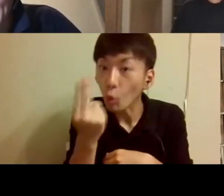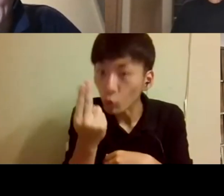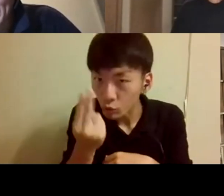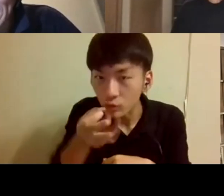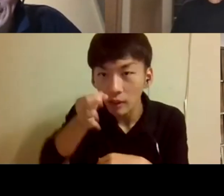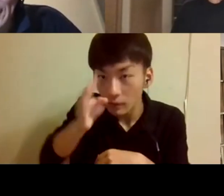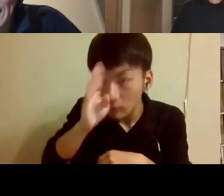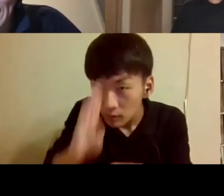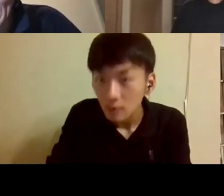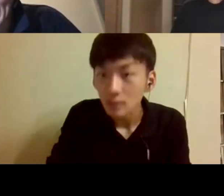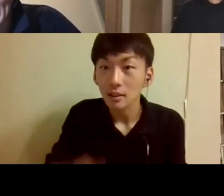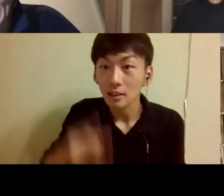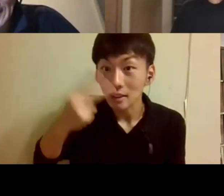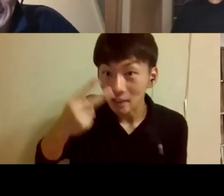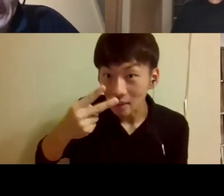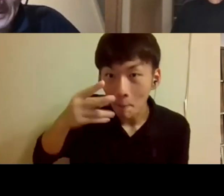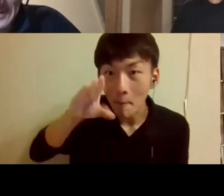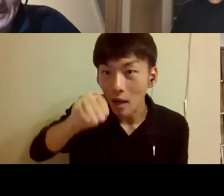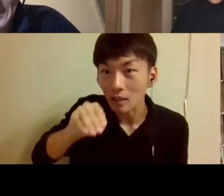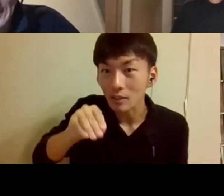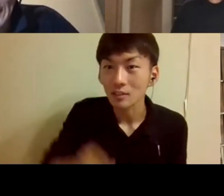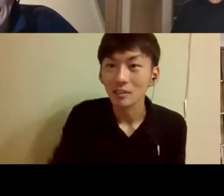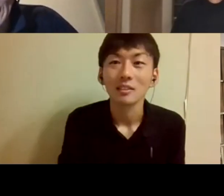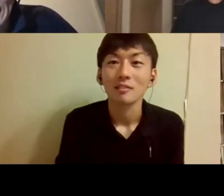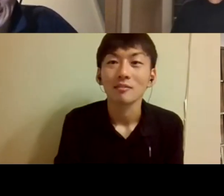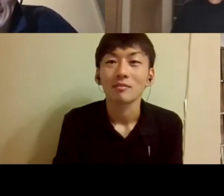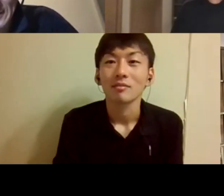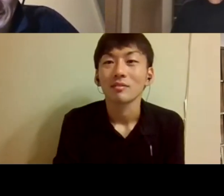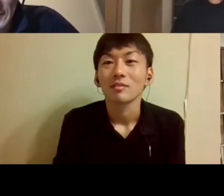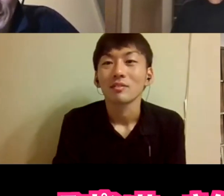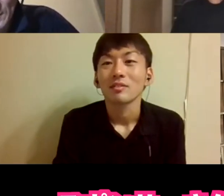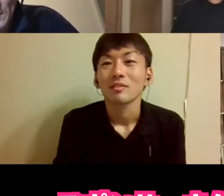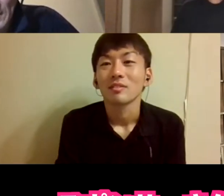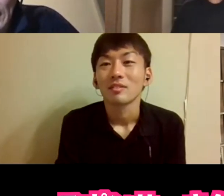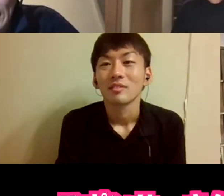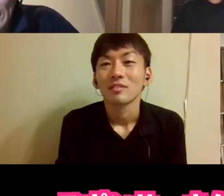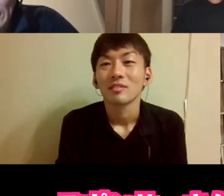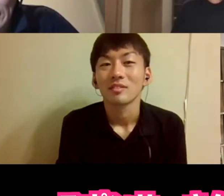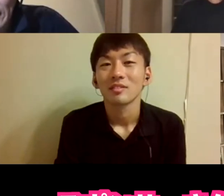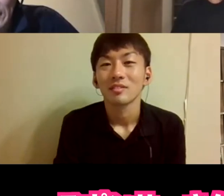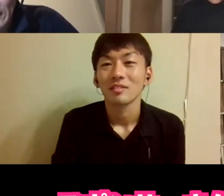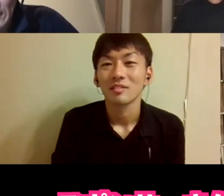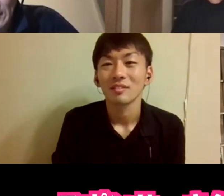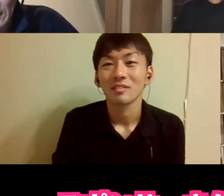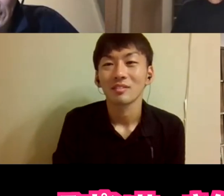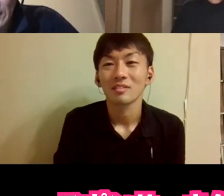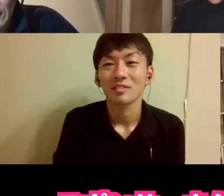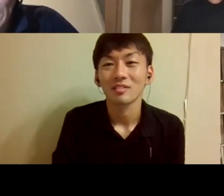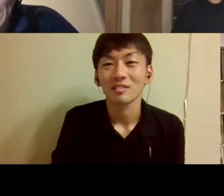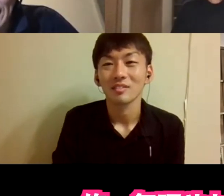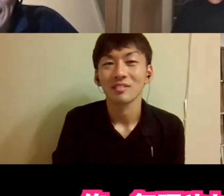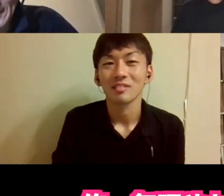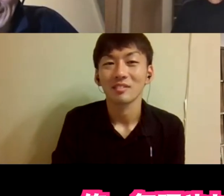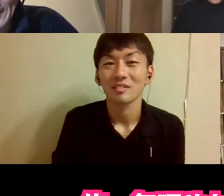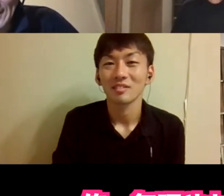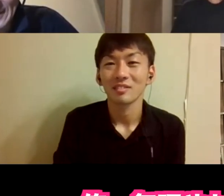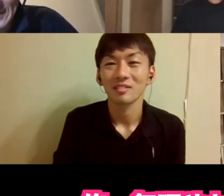言うわすごいなぁそのままスポンサーさん探したいはを眠り安全まあ